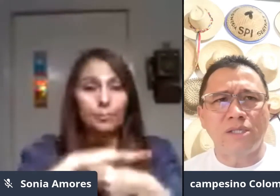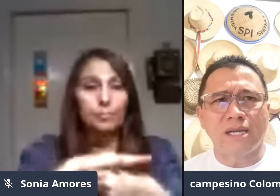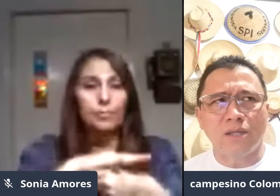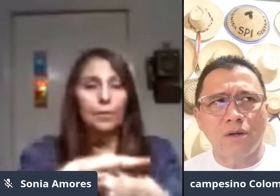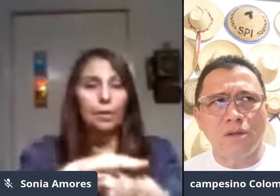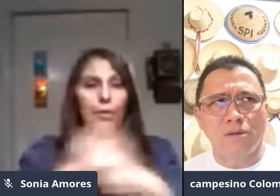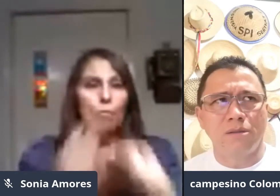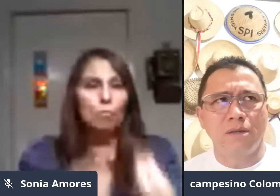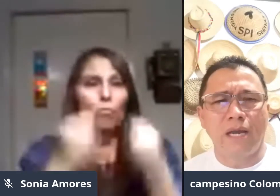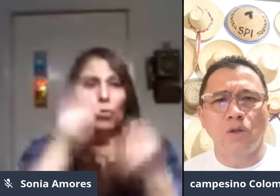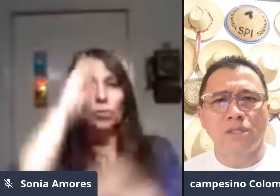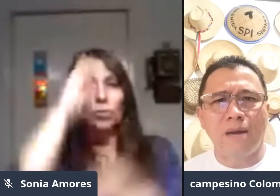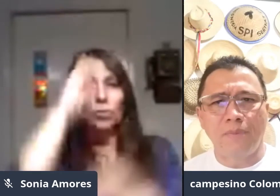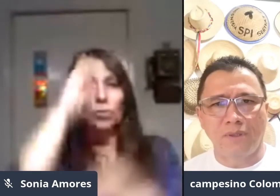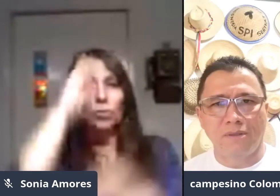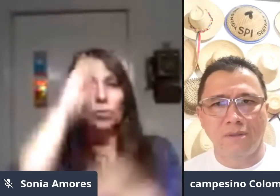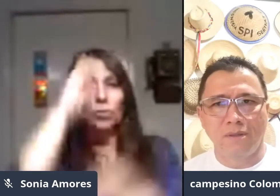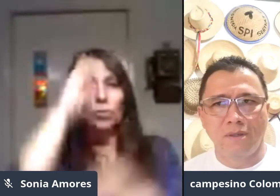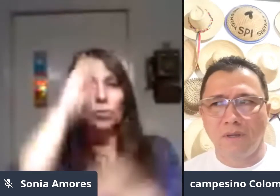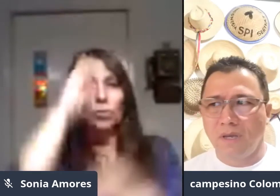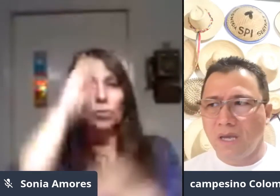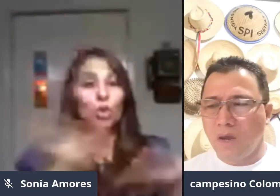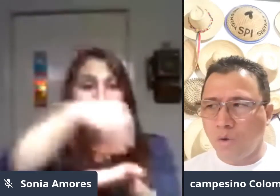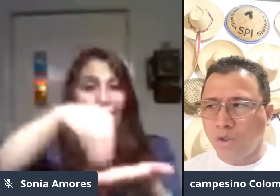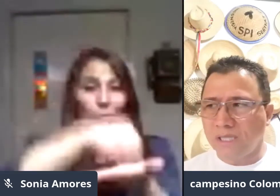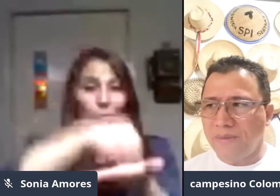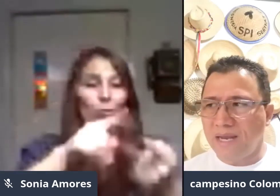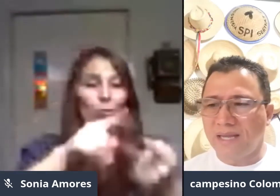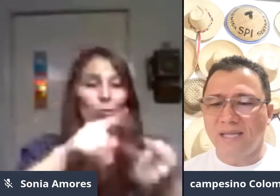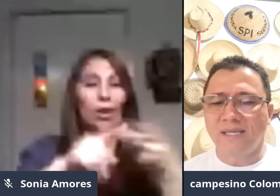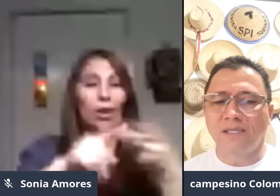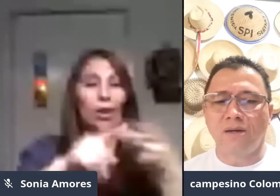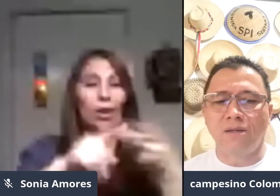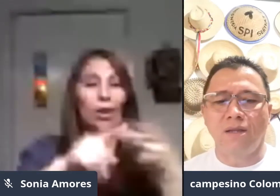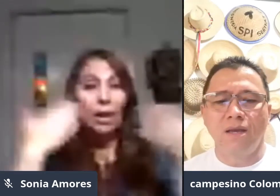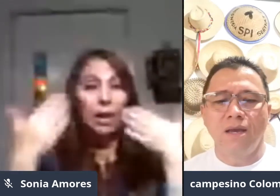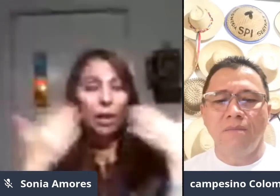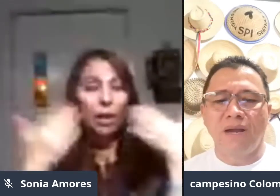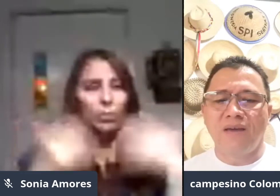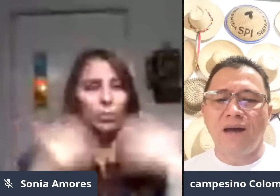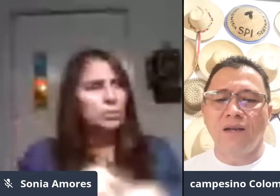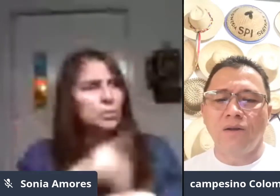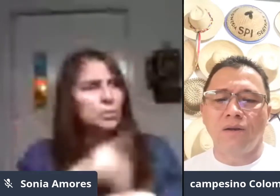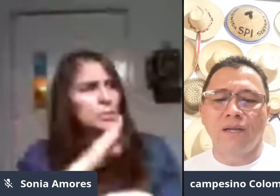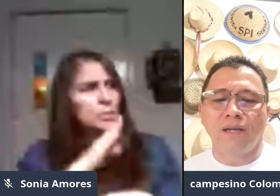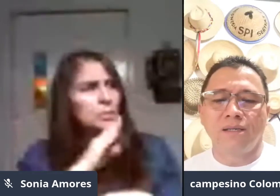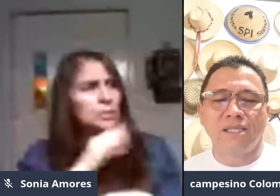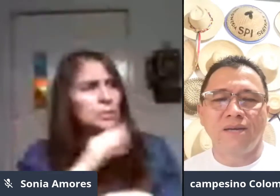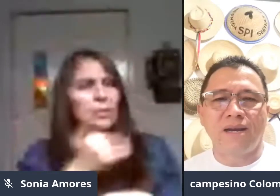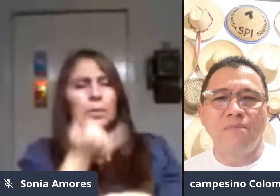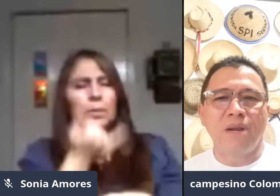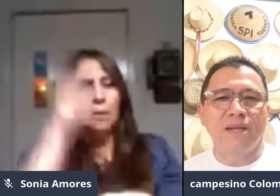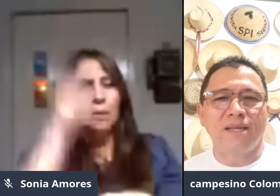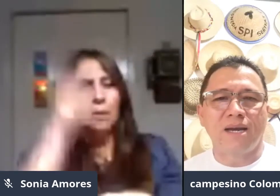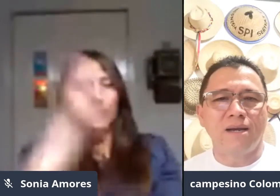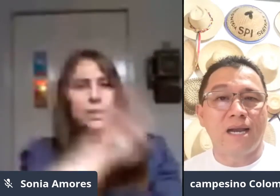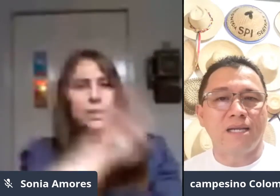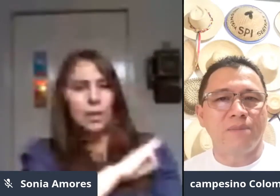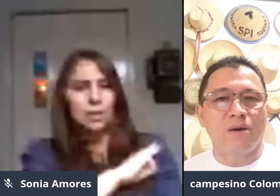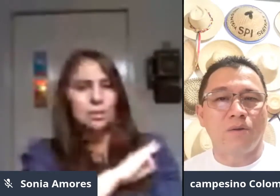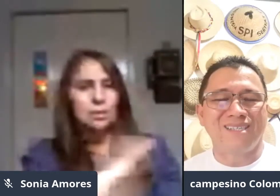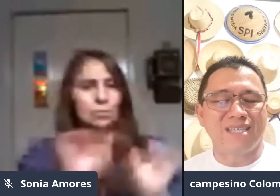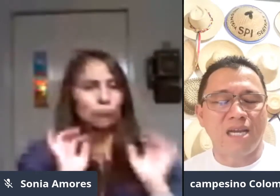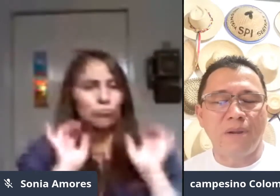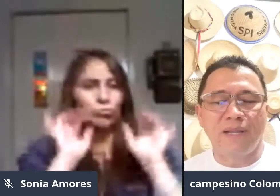militarización en los territorios, en los campos. Y justo esa militarización va llevando donde se van a implementar